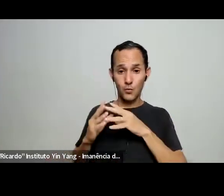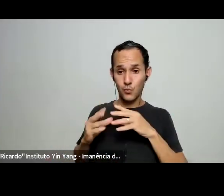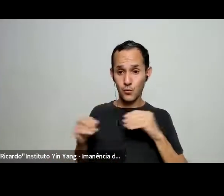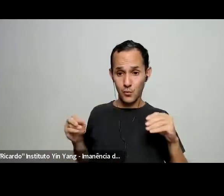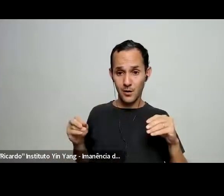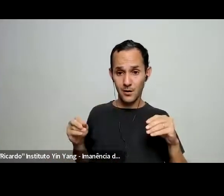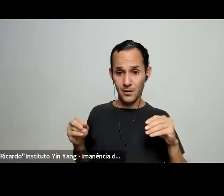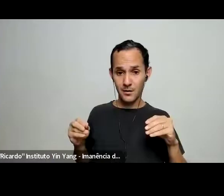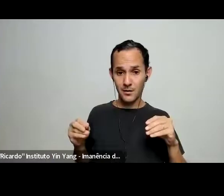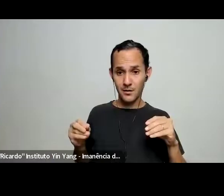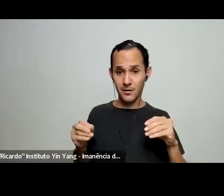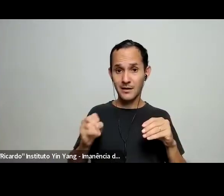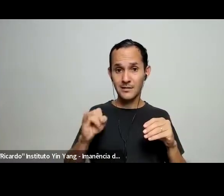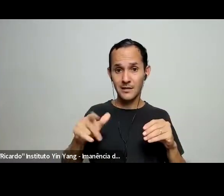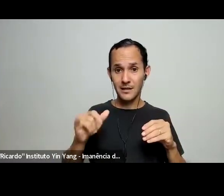nossa resposta?